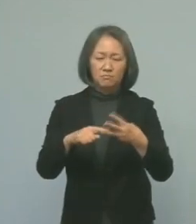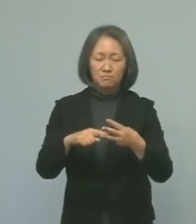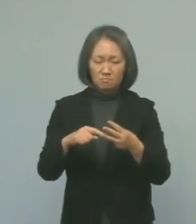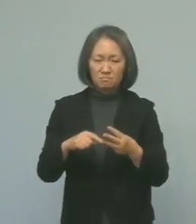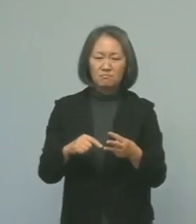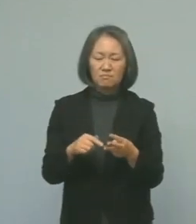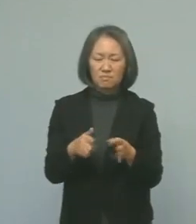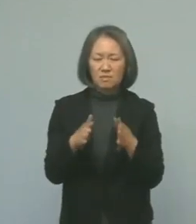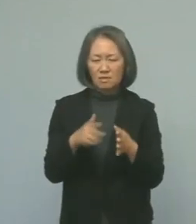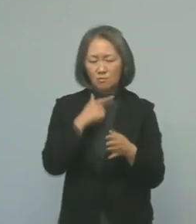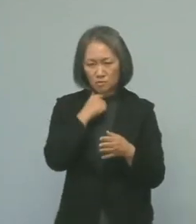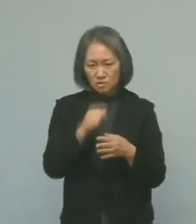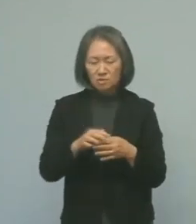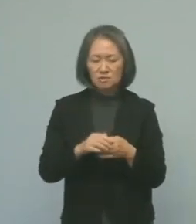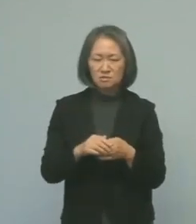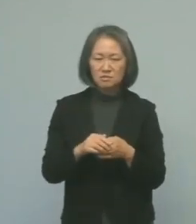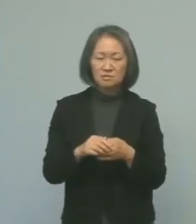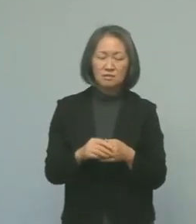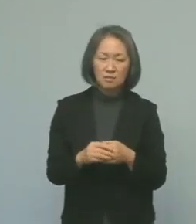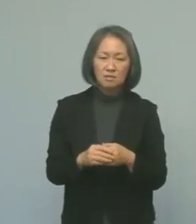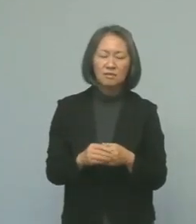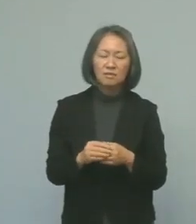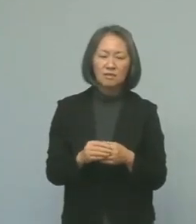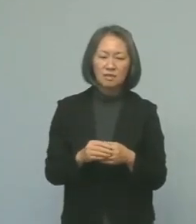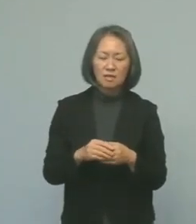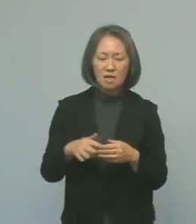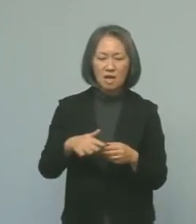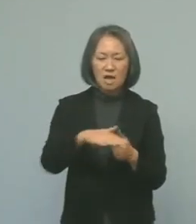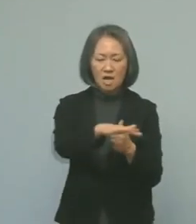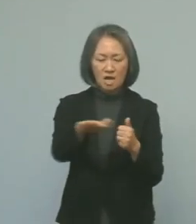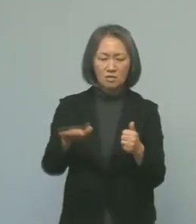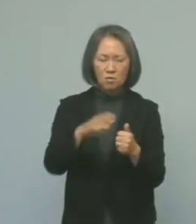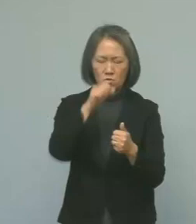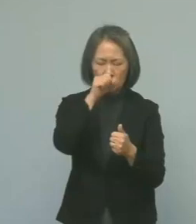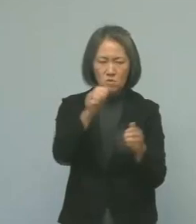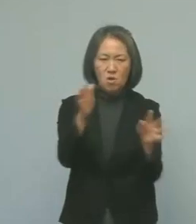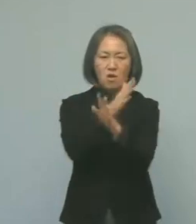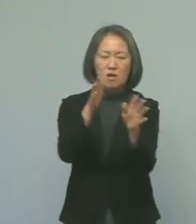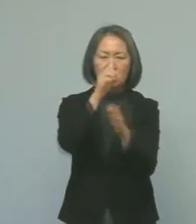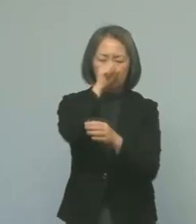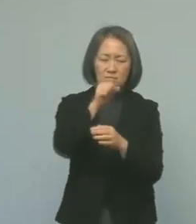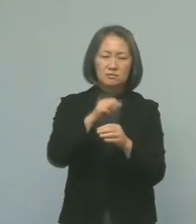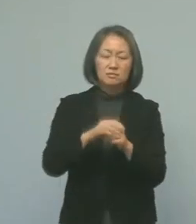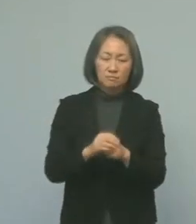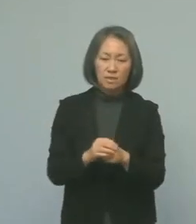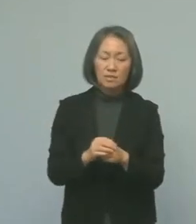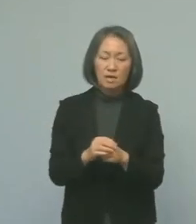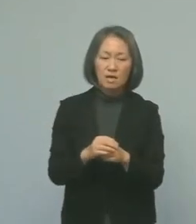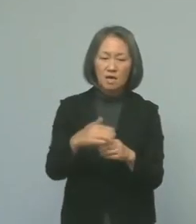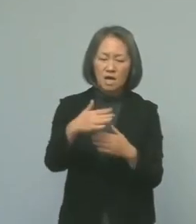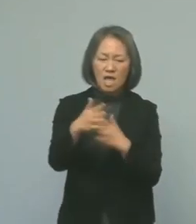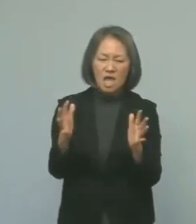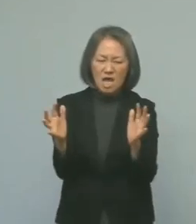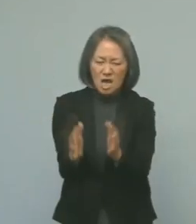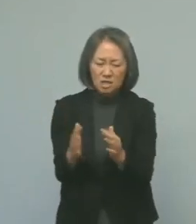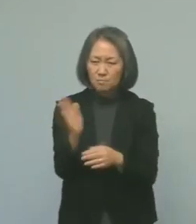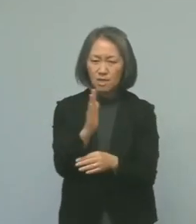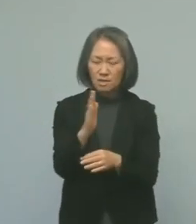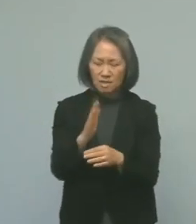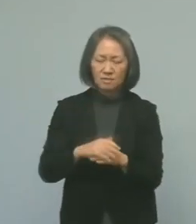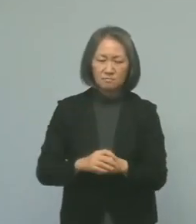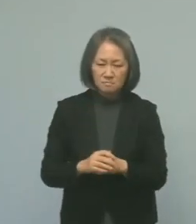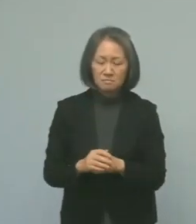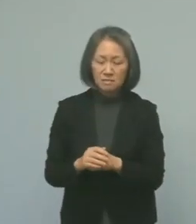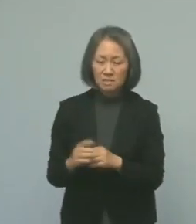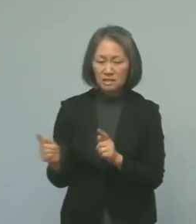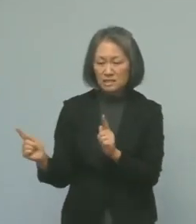てたくさん集まらないですね、また近くで会話するとか食事する